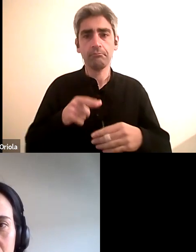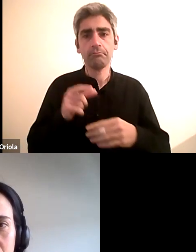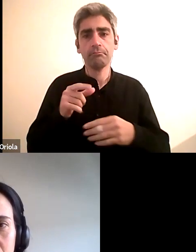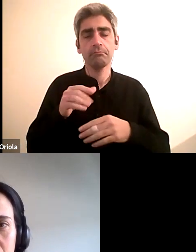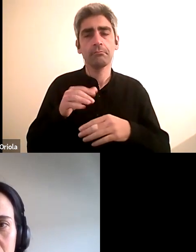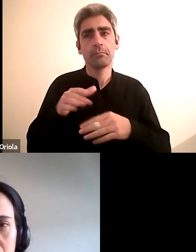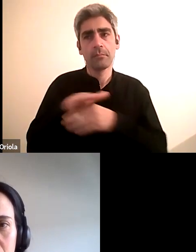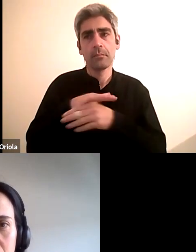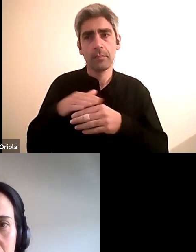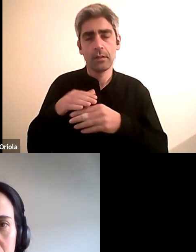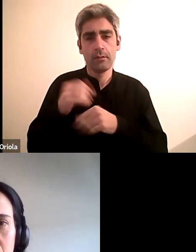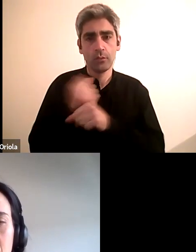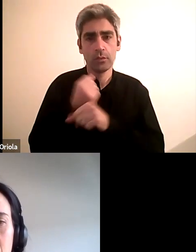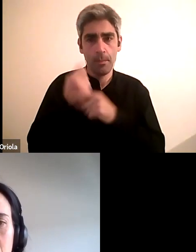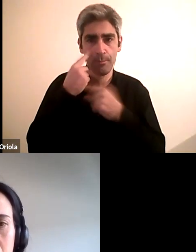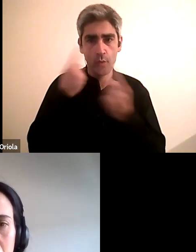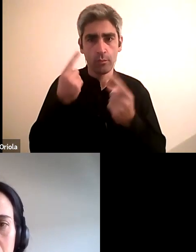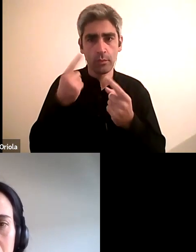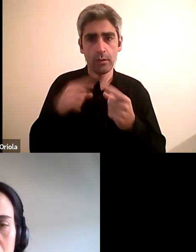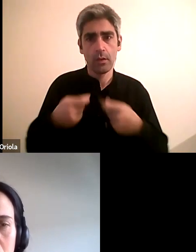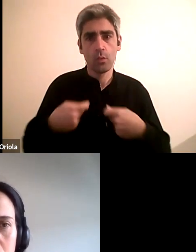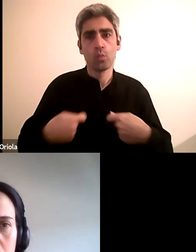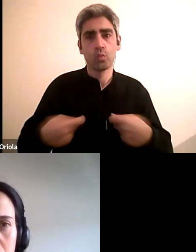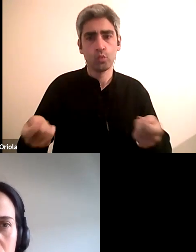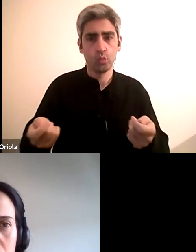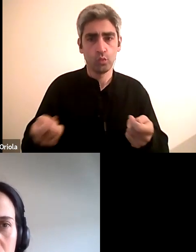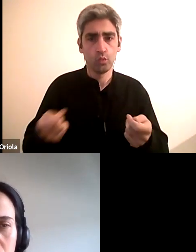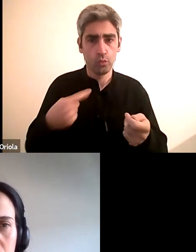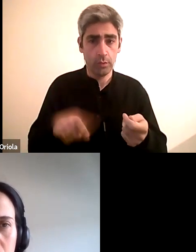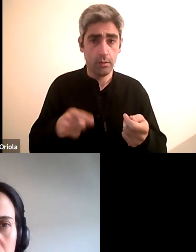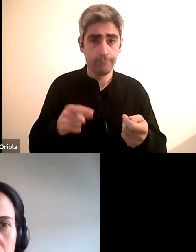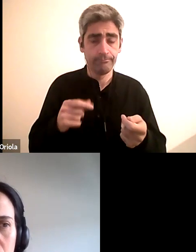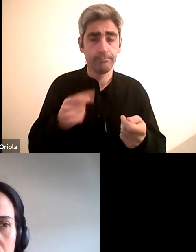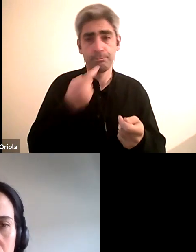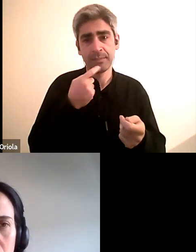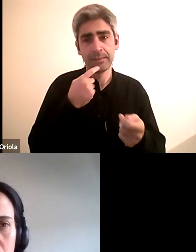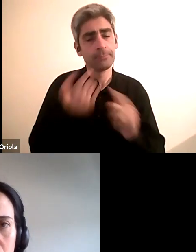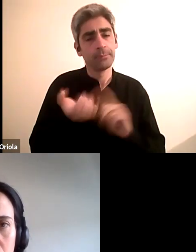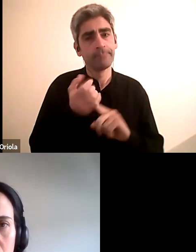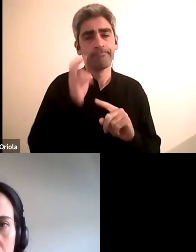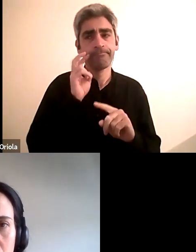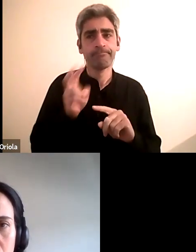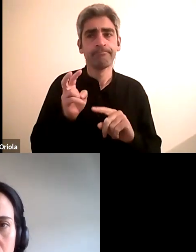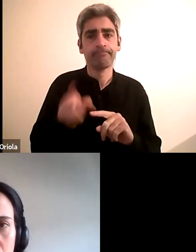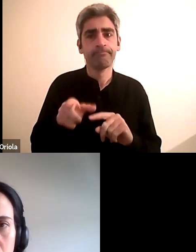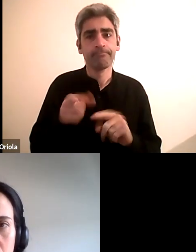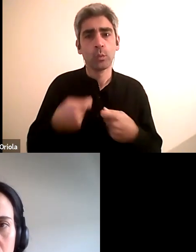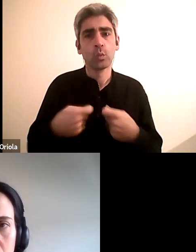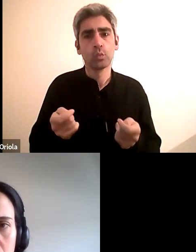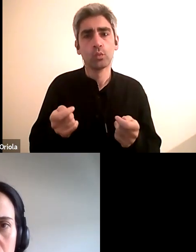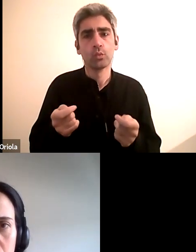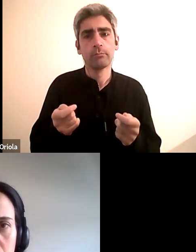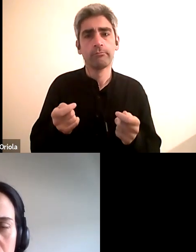pública tem custos. E neste momento percebeu-se que esses custos vão